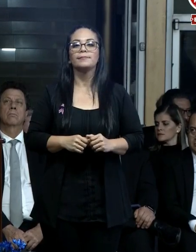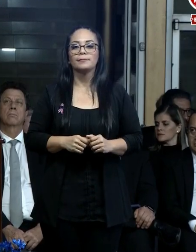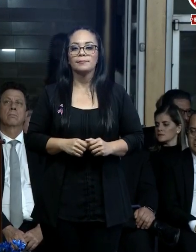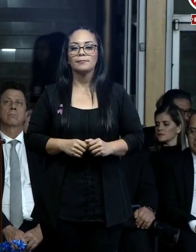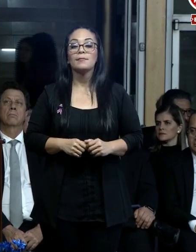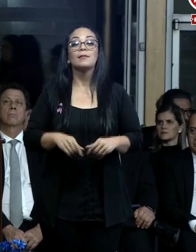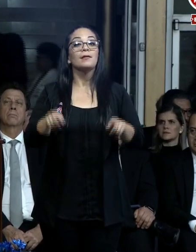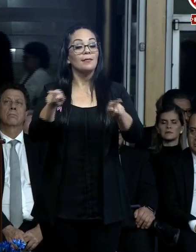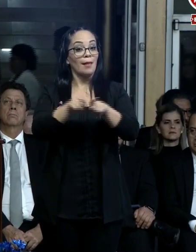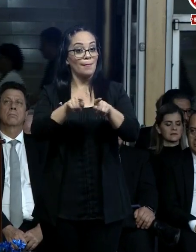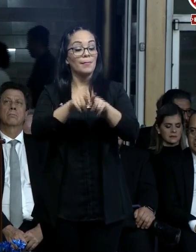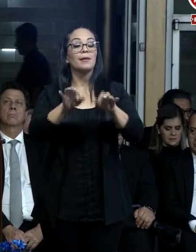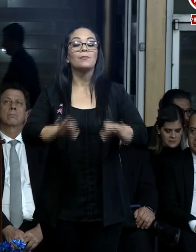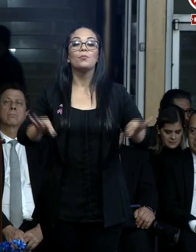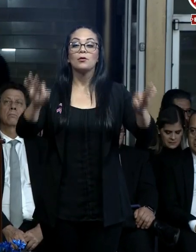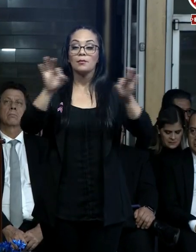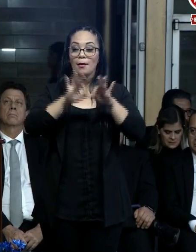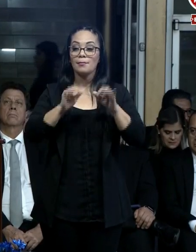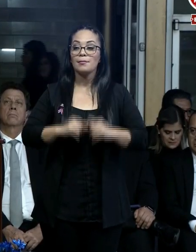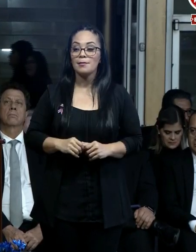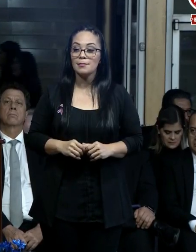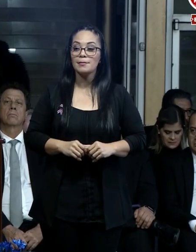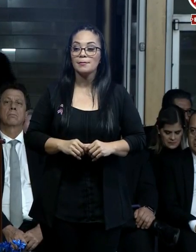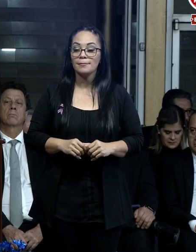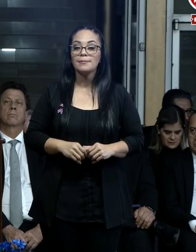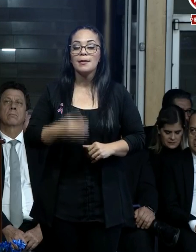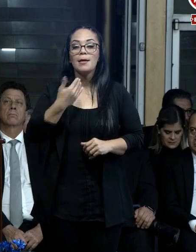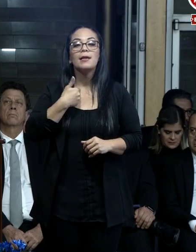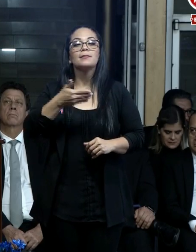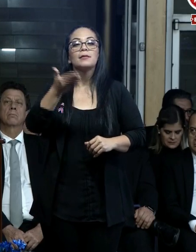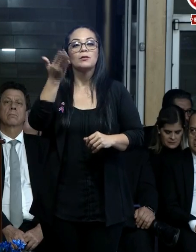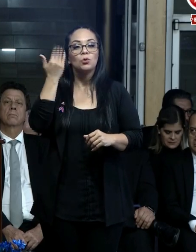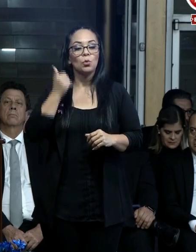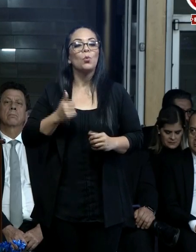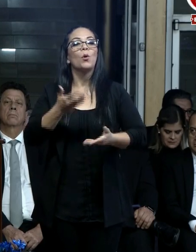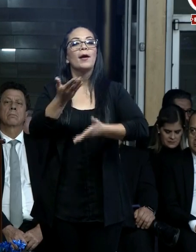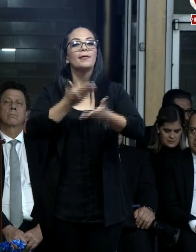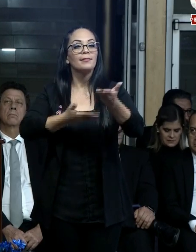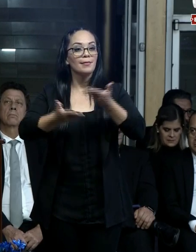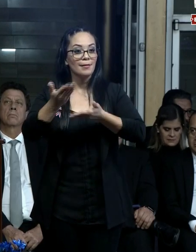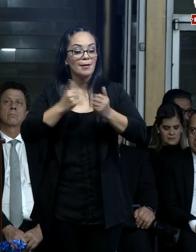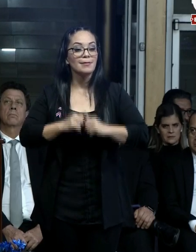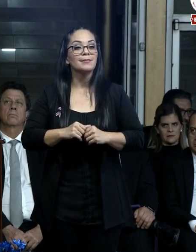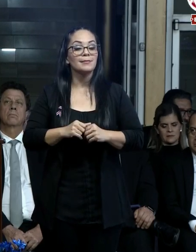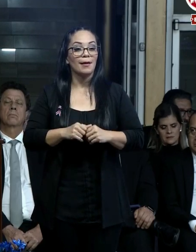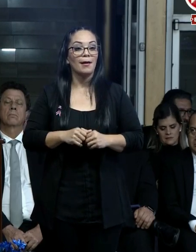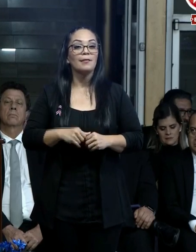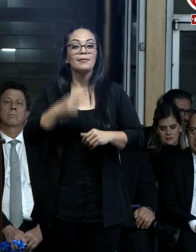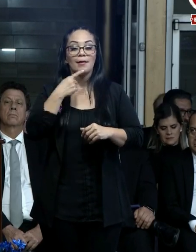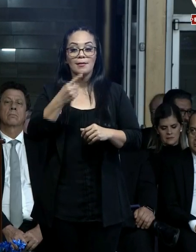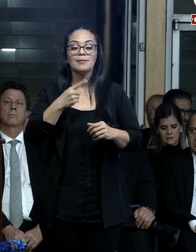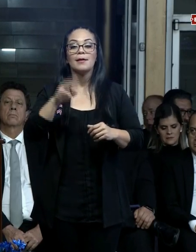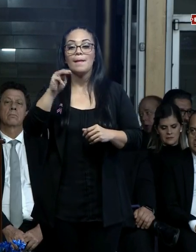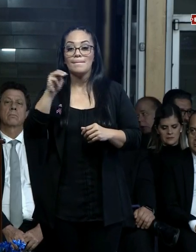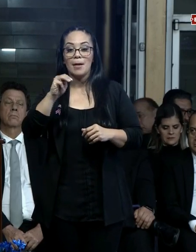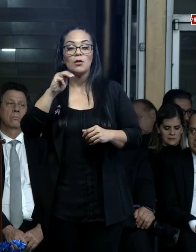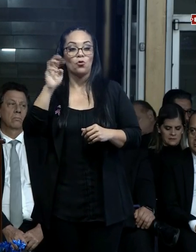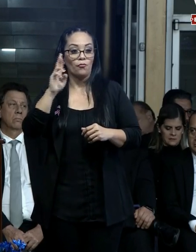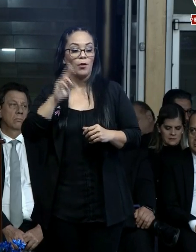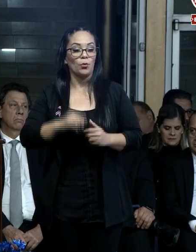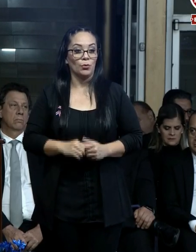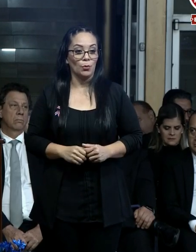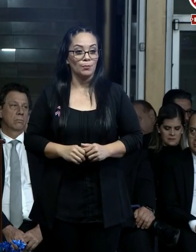de importancia que las que tuvo la gentileza de enumerar don Mario